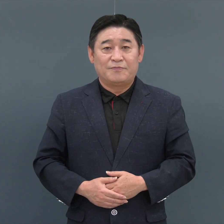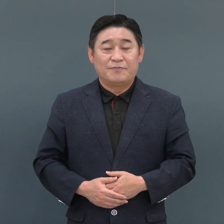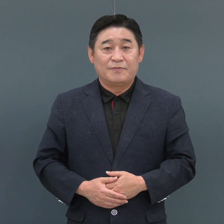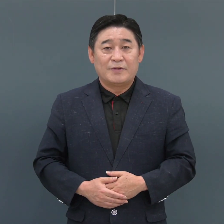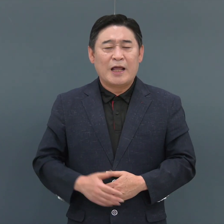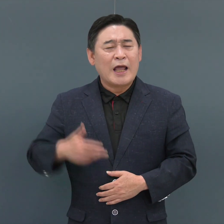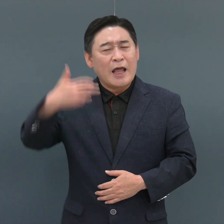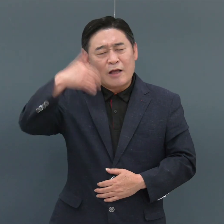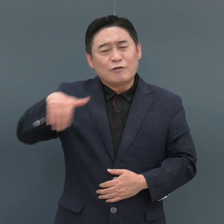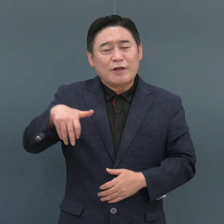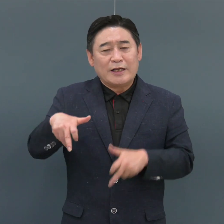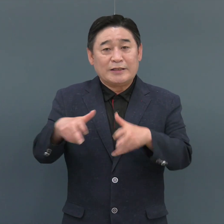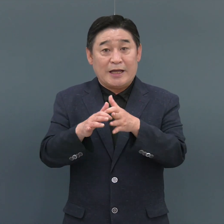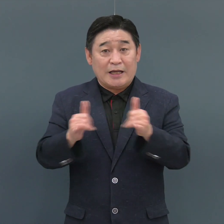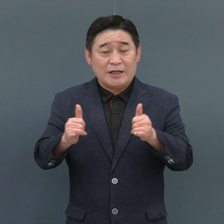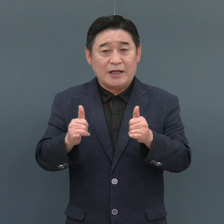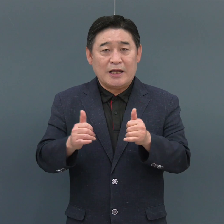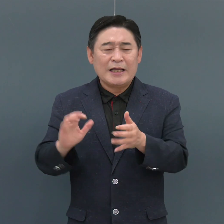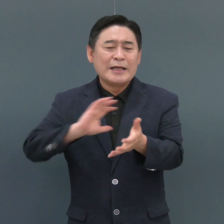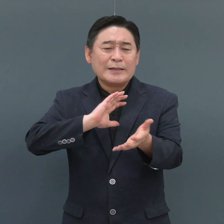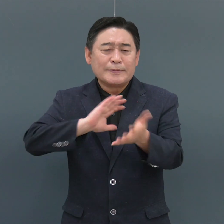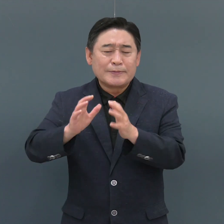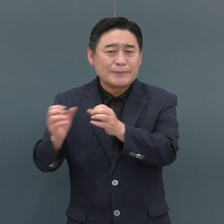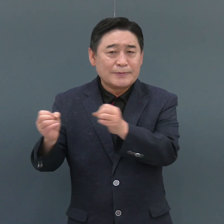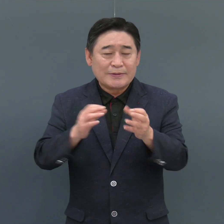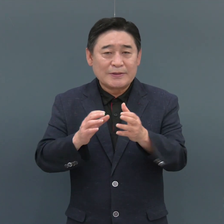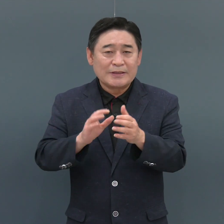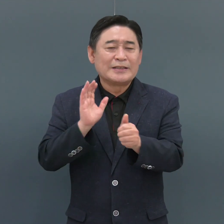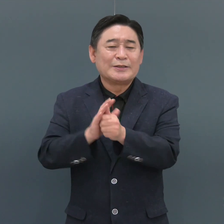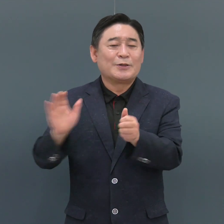뇌병변 장애인의 의사소통 지원 서비스를 확대하겠습니다.